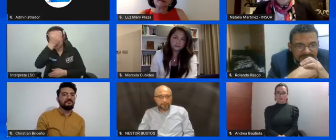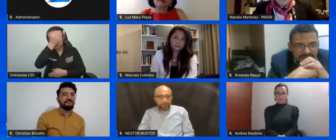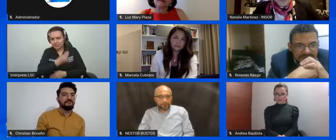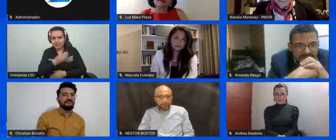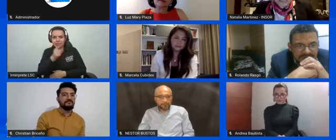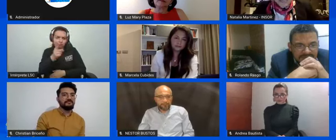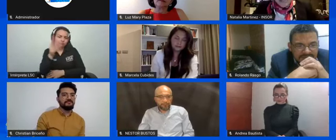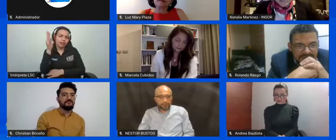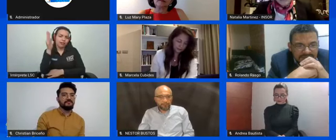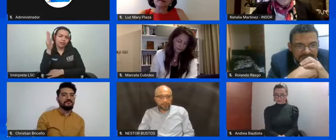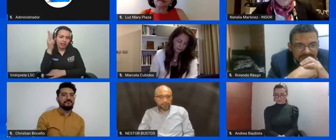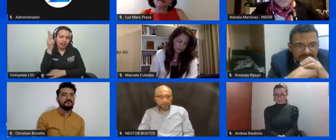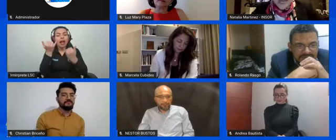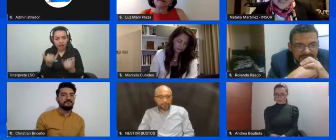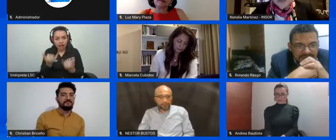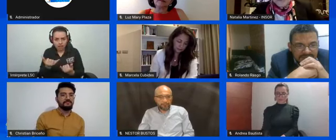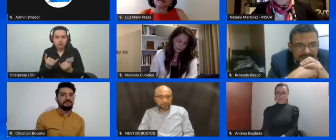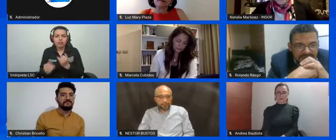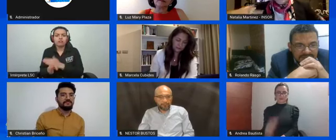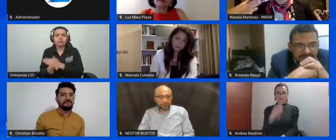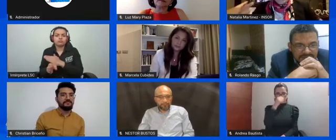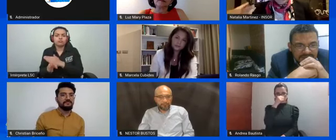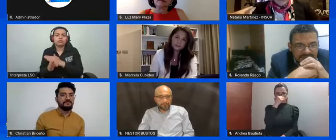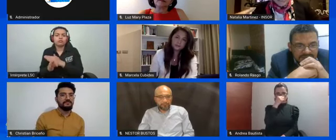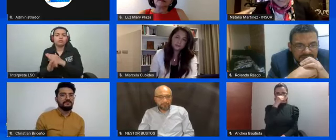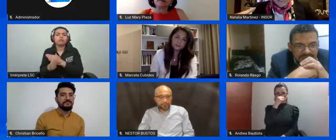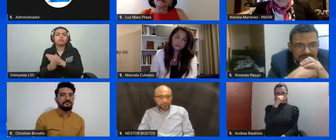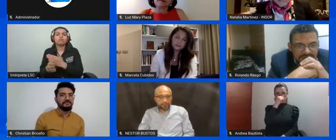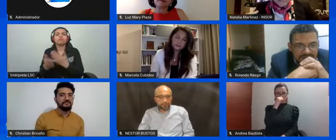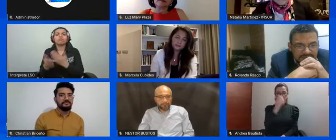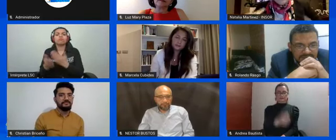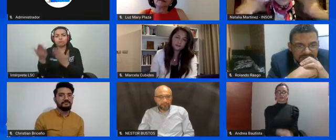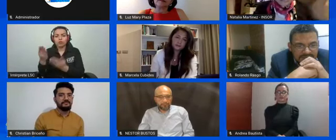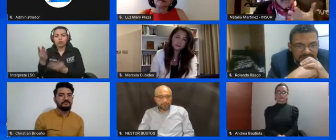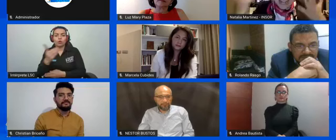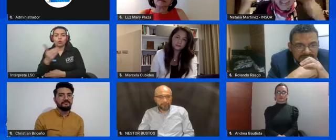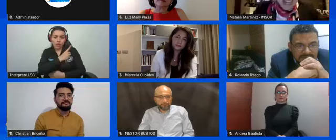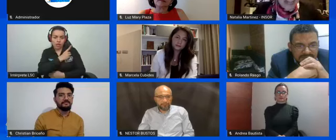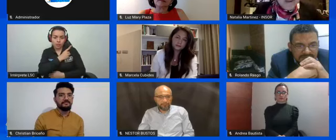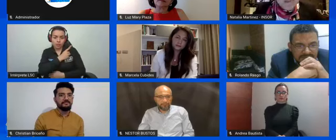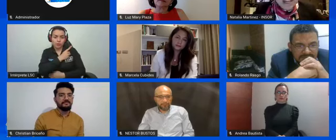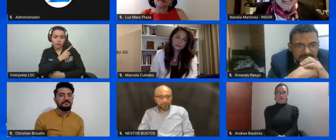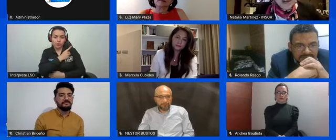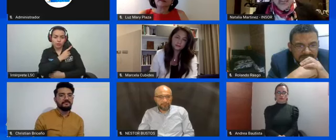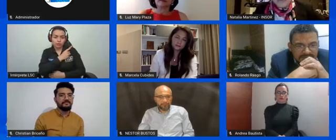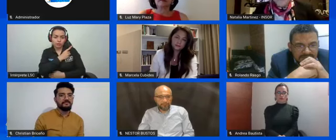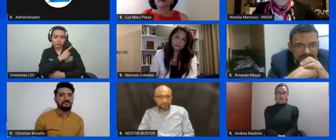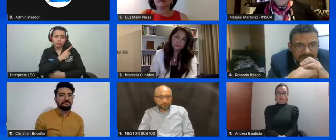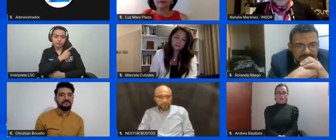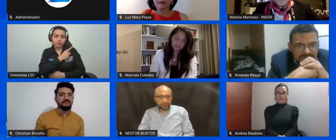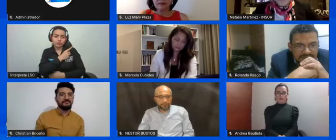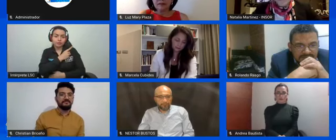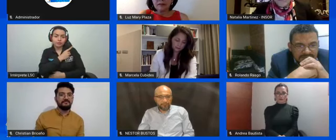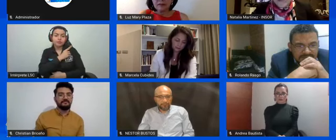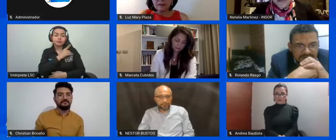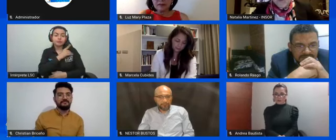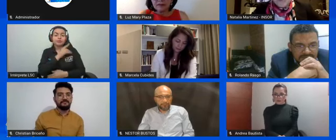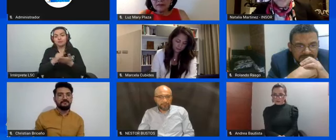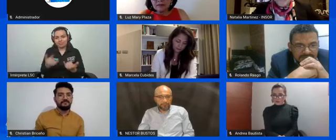Seguimos entonces con Rolando. Quisiera darle la bienvenida a Rolando. Rolando